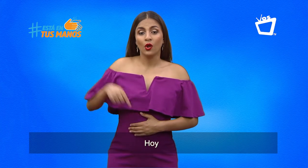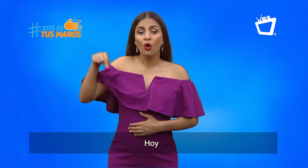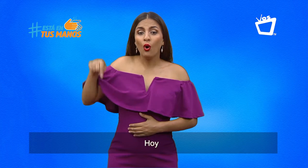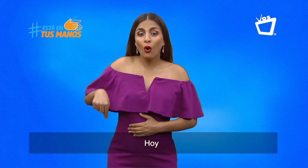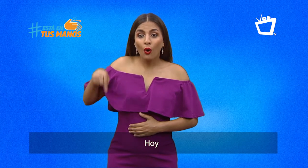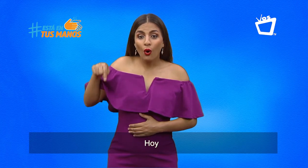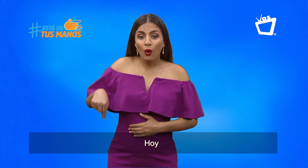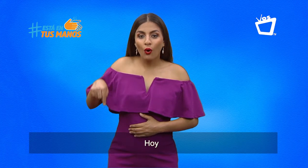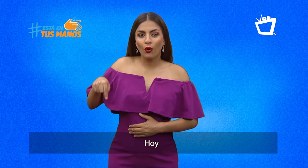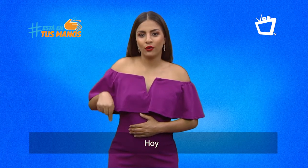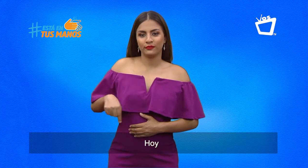hoy